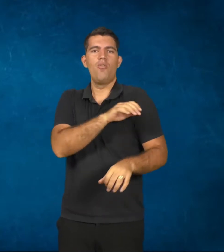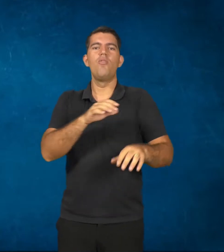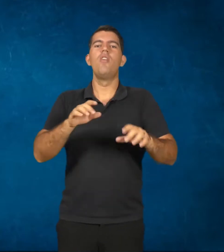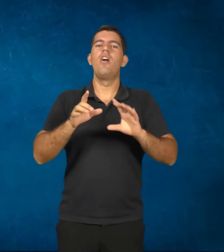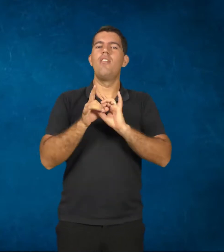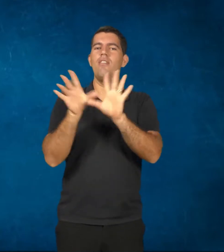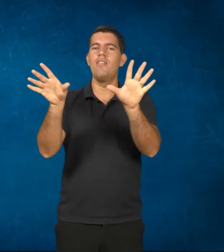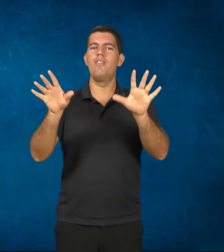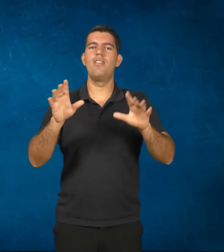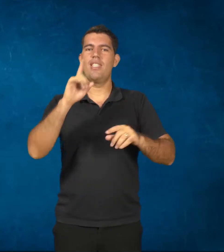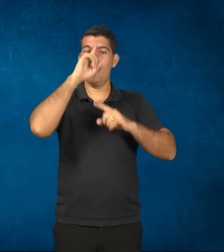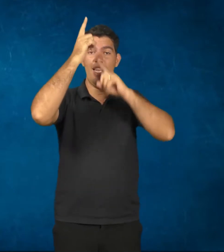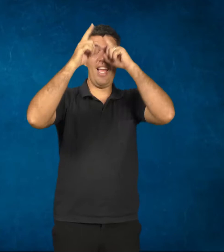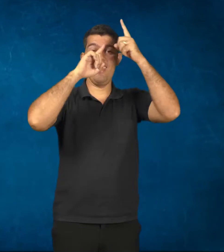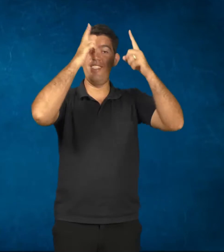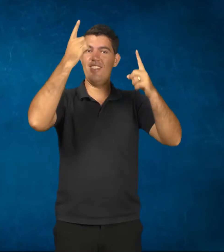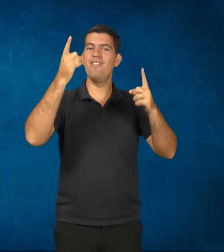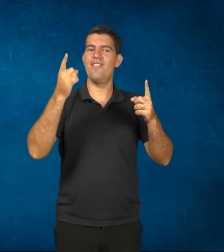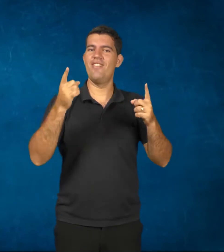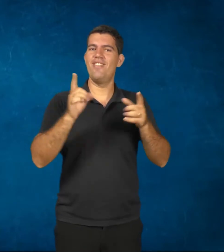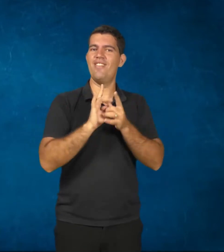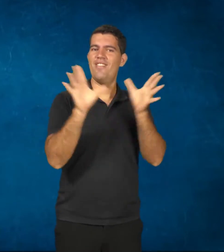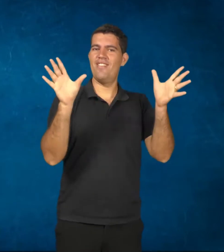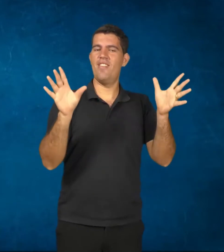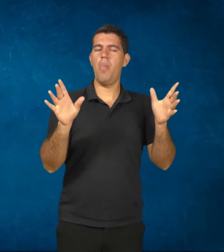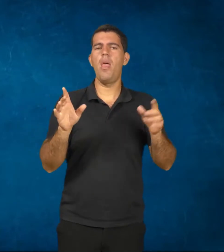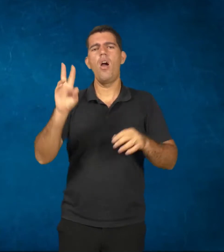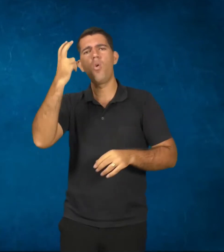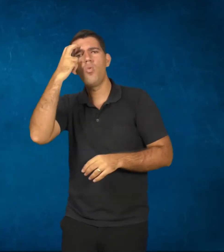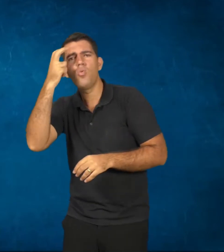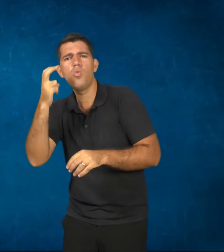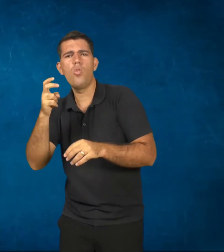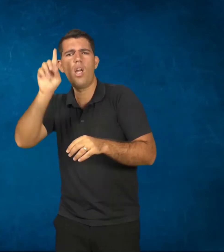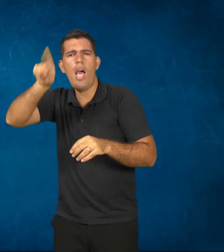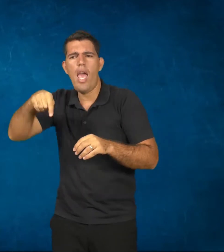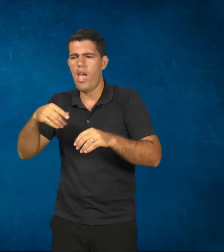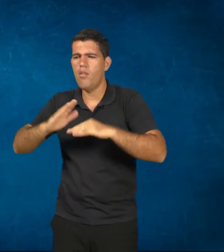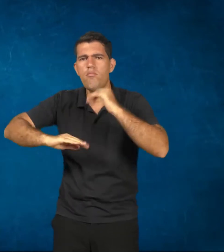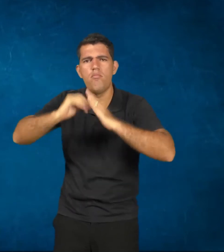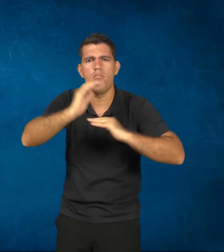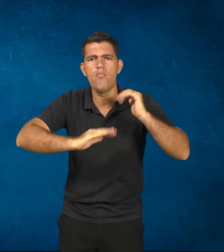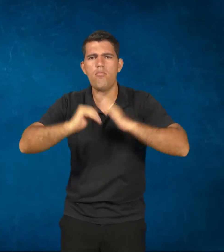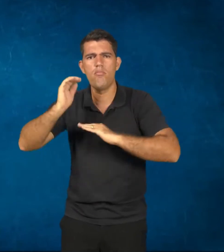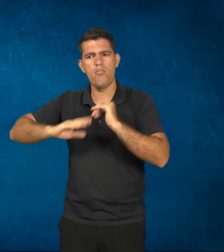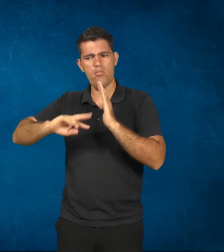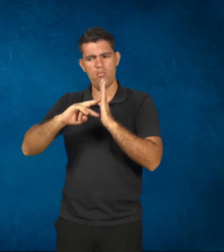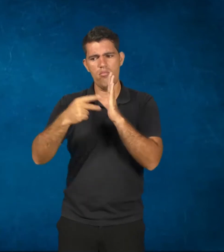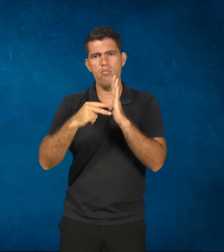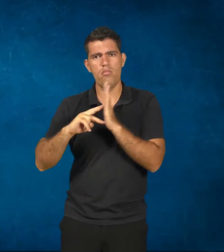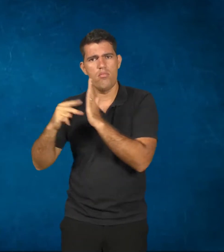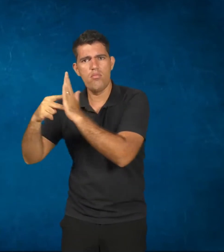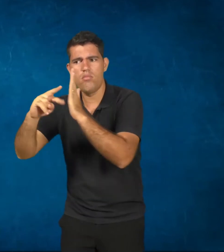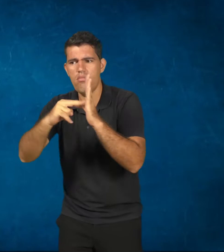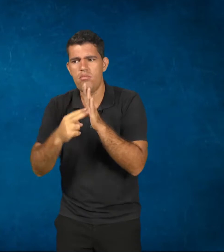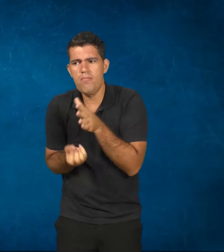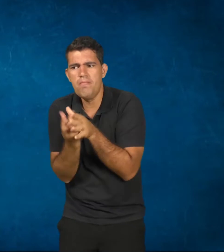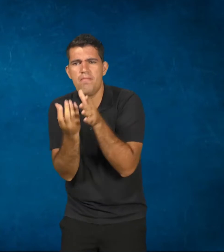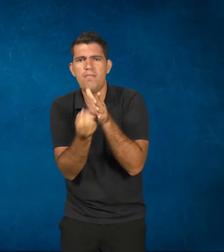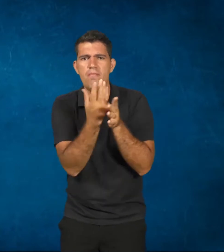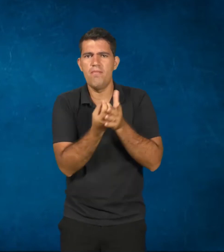e criativos. Já a cultura é um conjunto de práticas por meio das quais significados são produzidos e